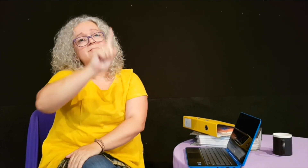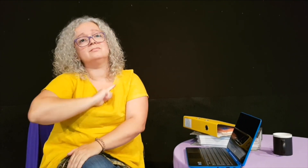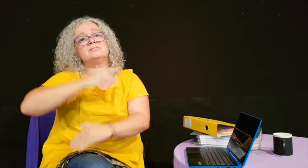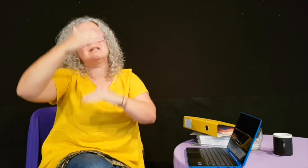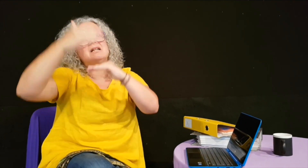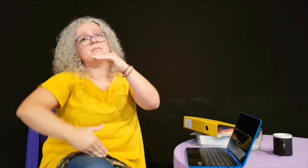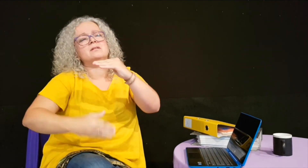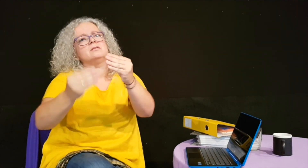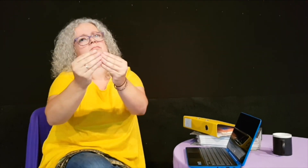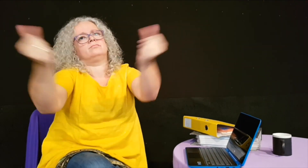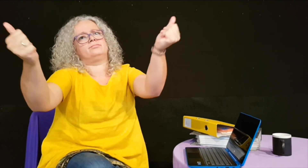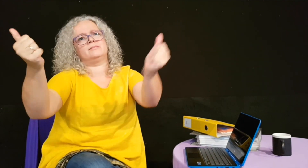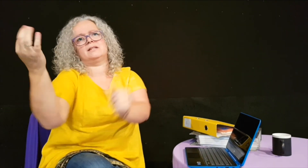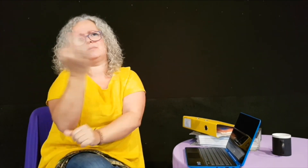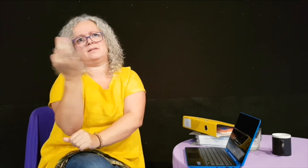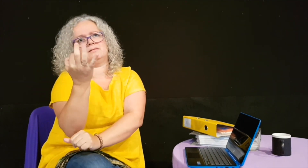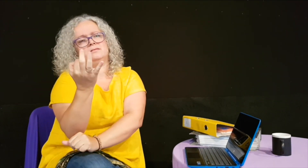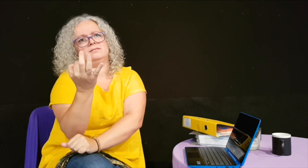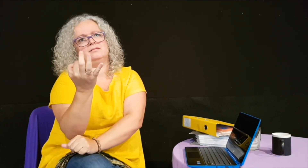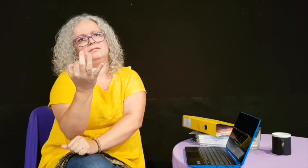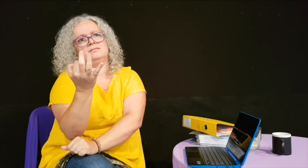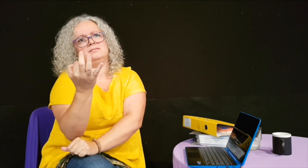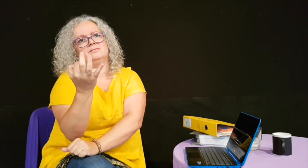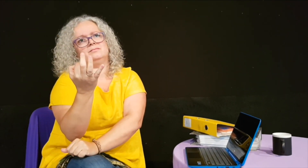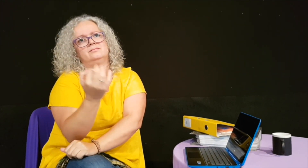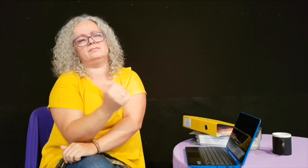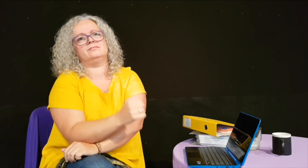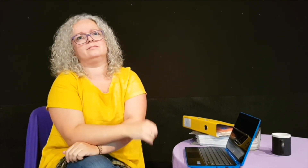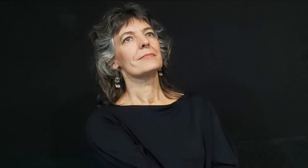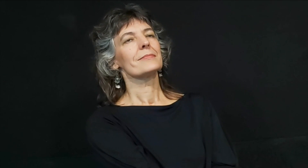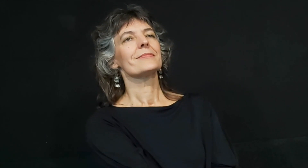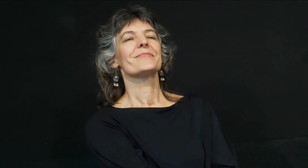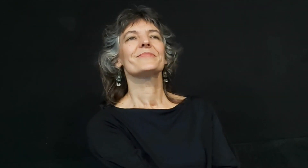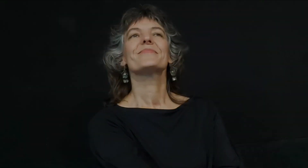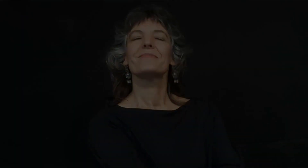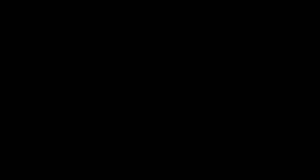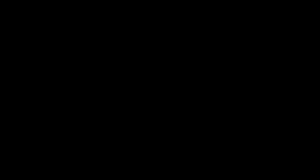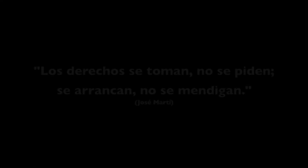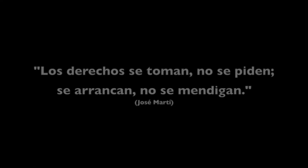de protesta para que esos límites desaparezcan, deben desaparecer.